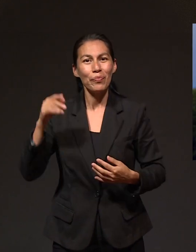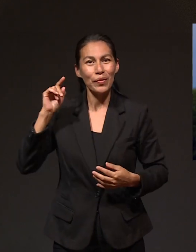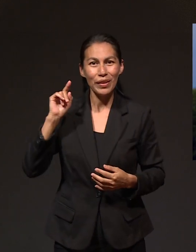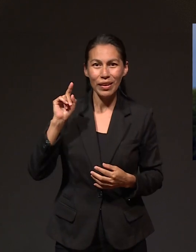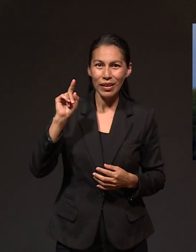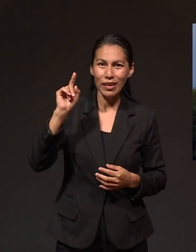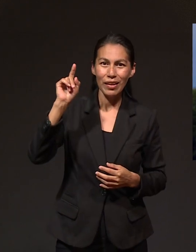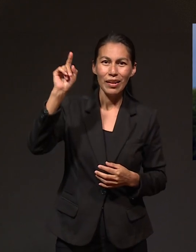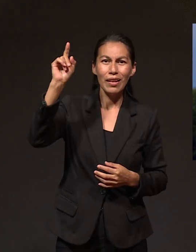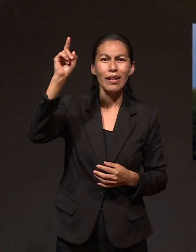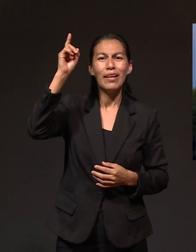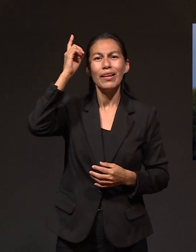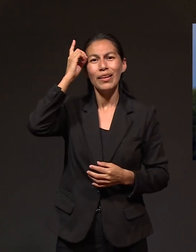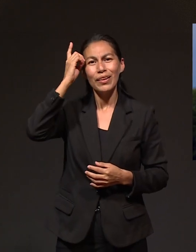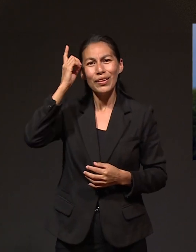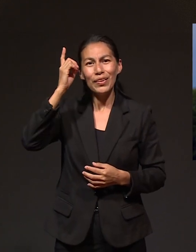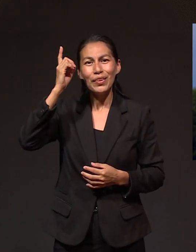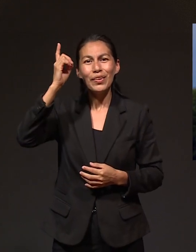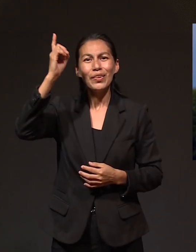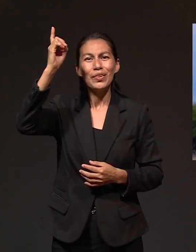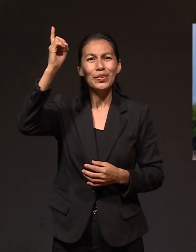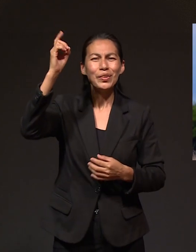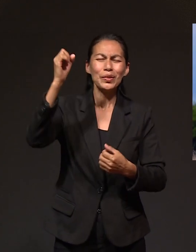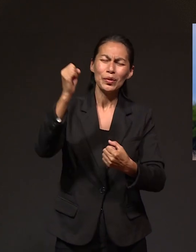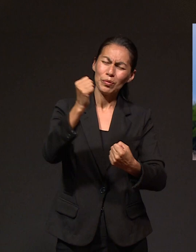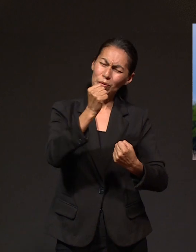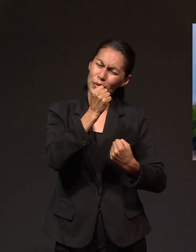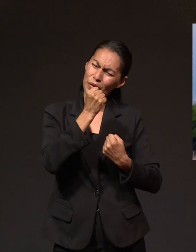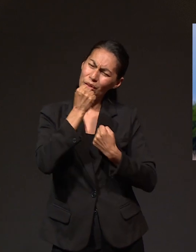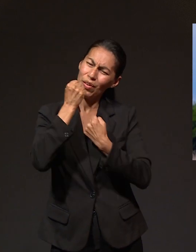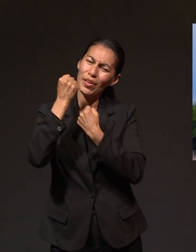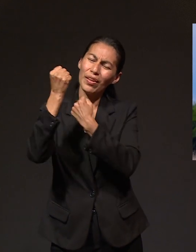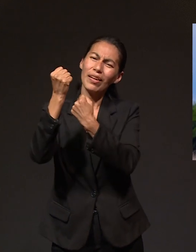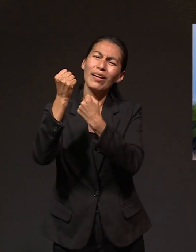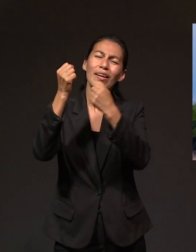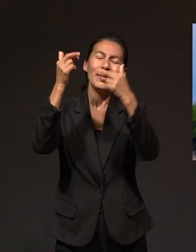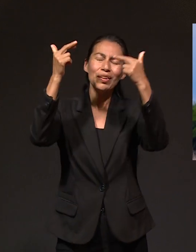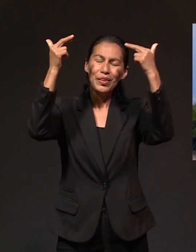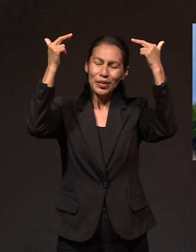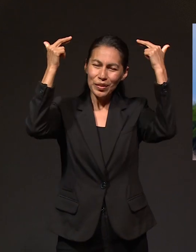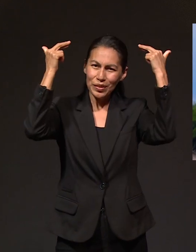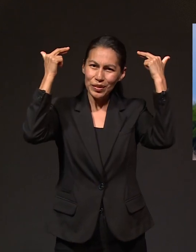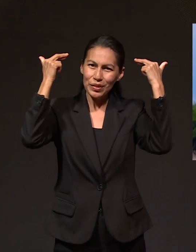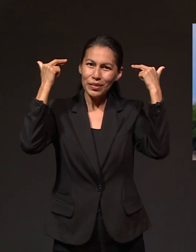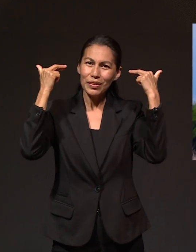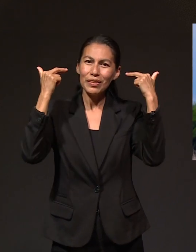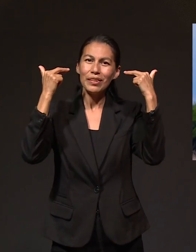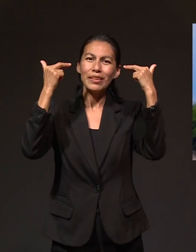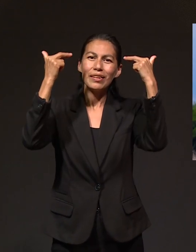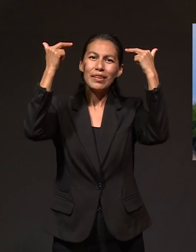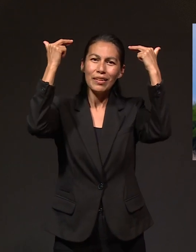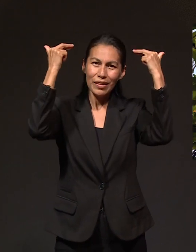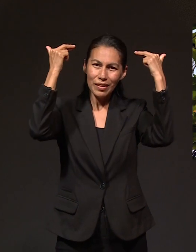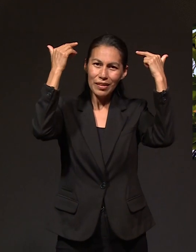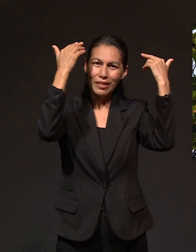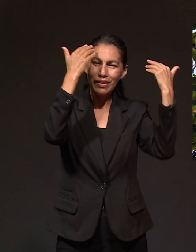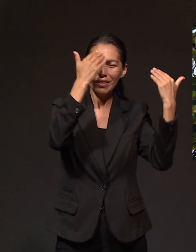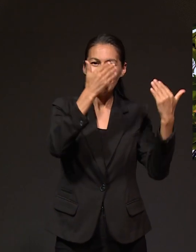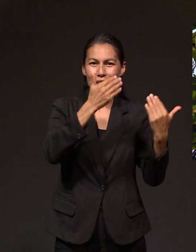cambia Él reina en gloria,